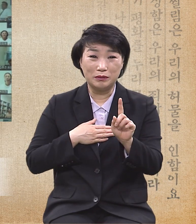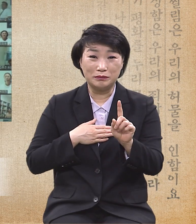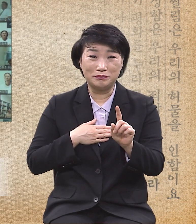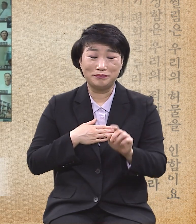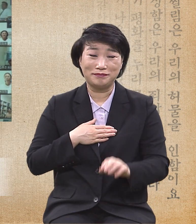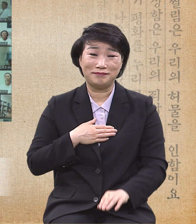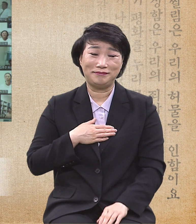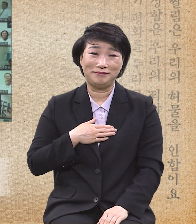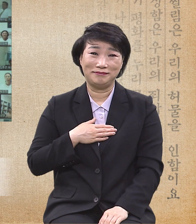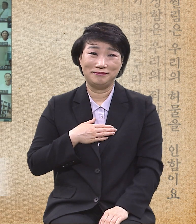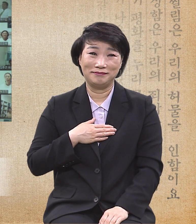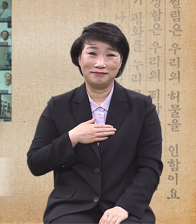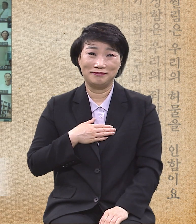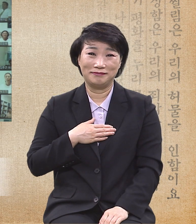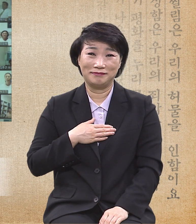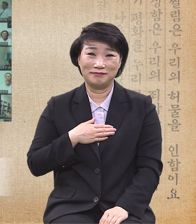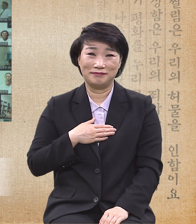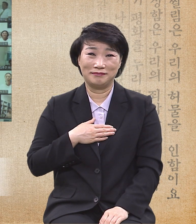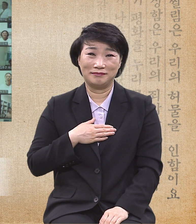보세요.